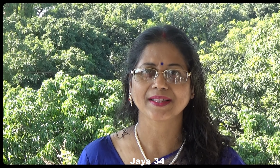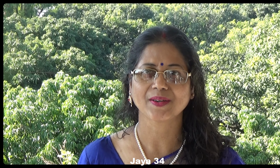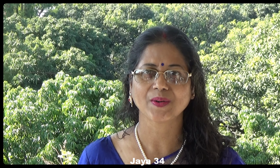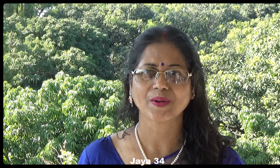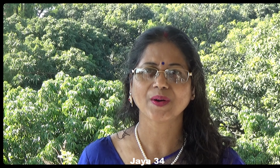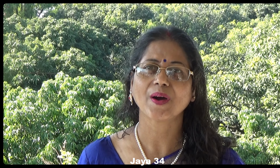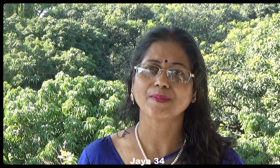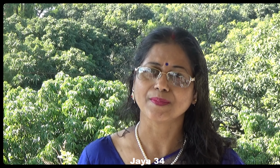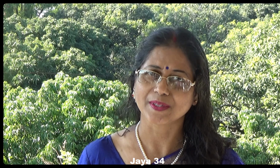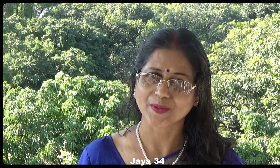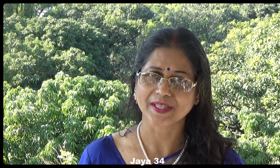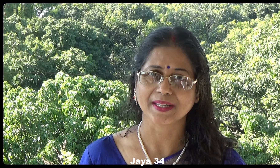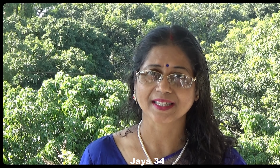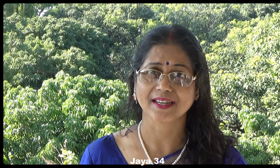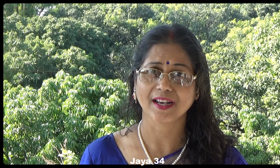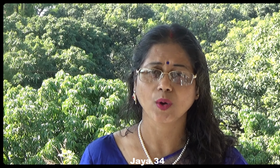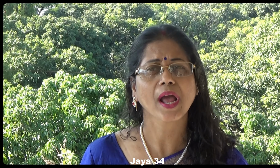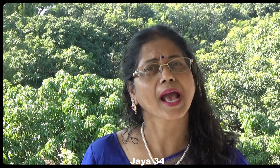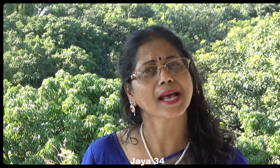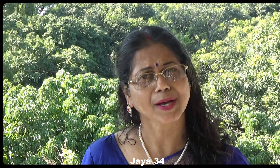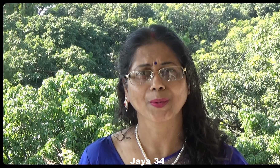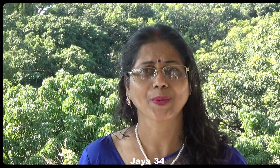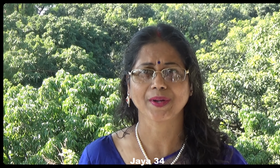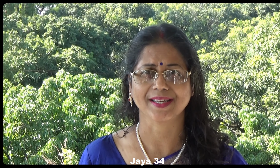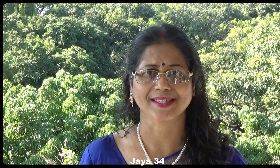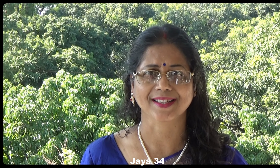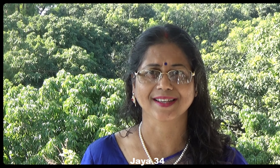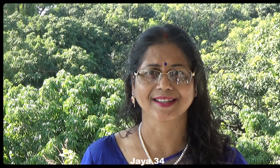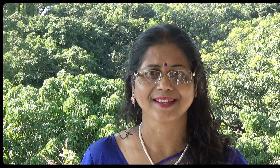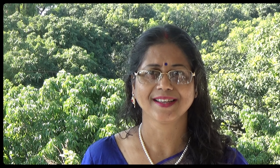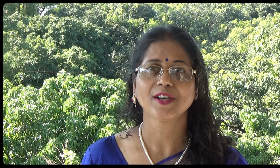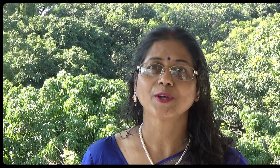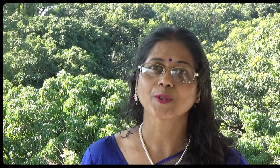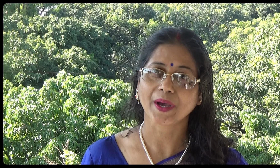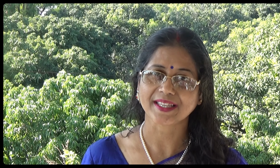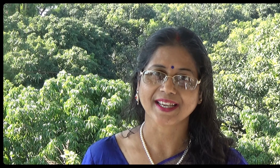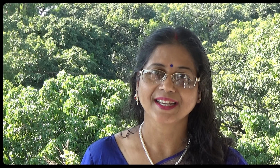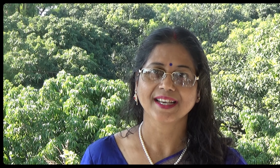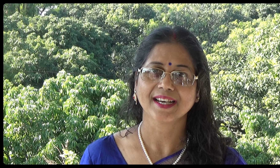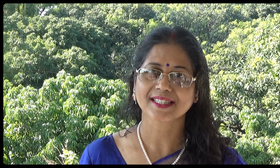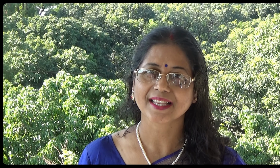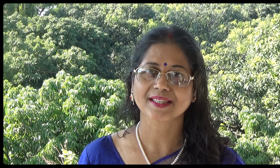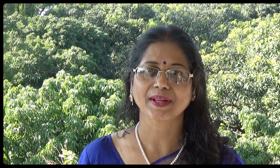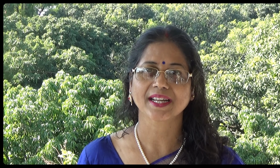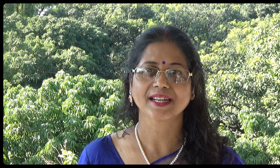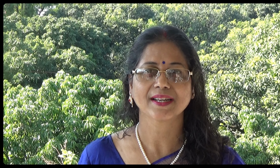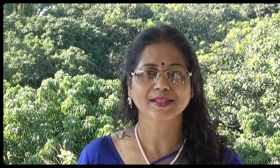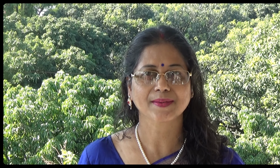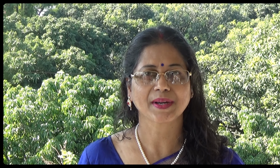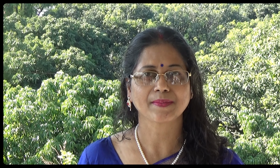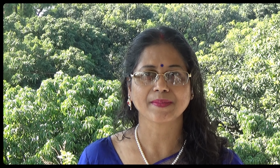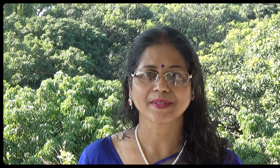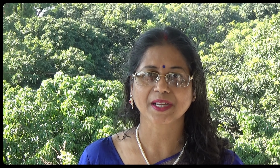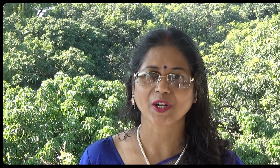बात हो और अपने स्कूल का जिक्र ना हो, ऐसा तो हो ही नहीं सकता। तो आइए साथ मिलकर उन मस्ती भरी शरारतों